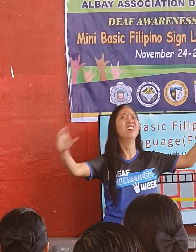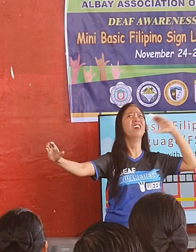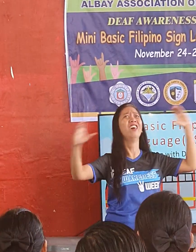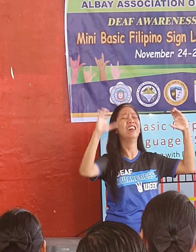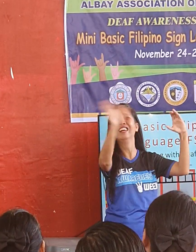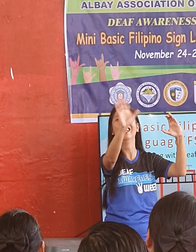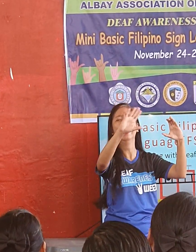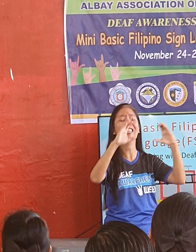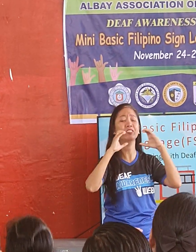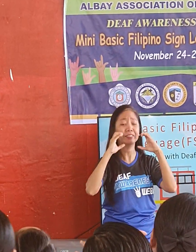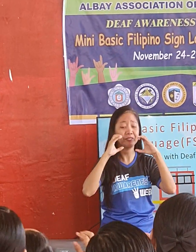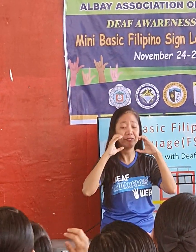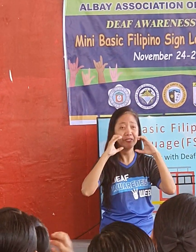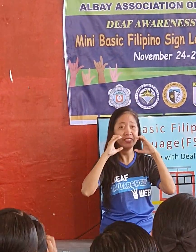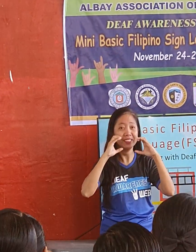Hindi ganito. Ganito lang po.